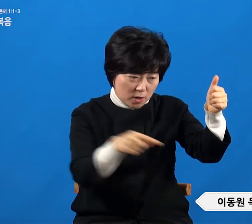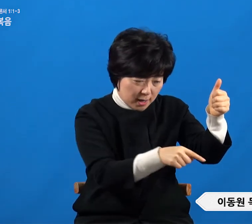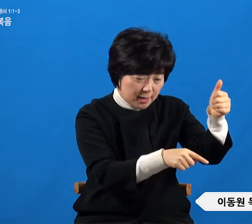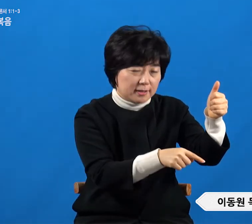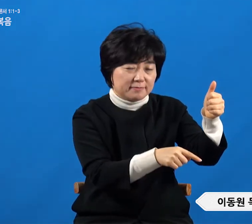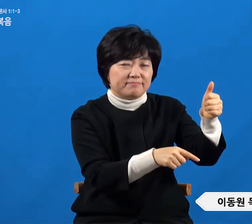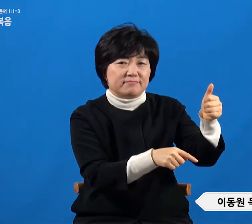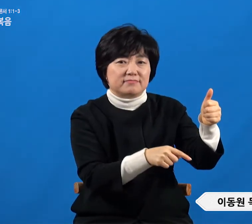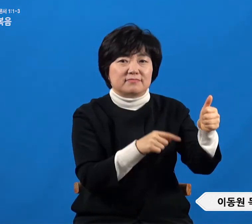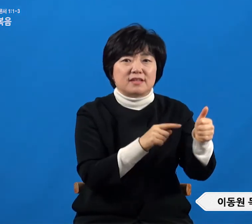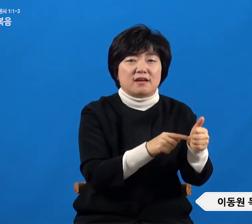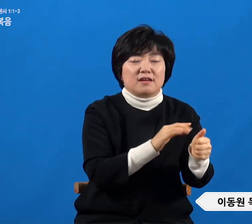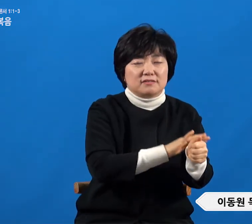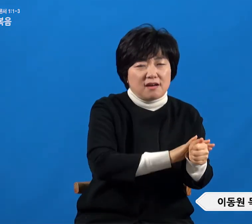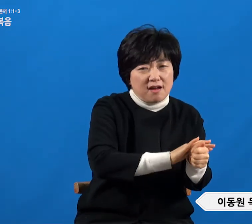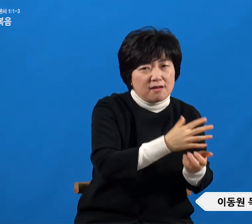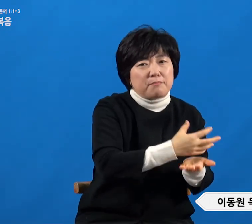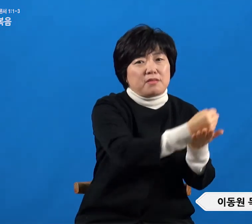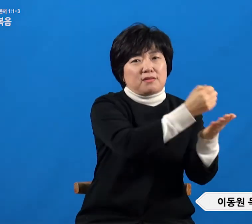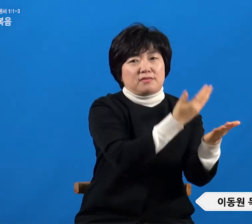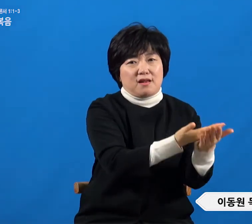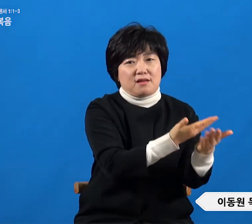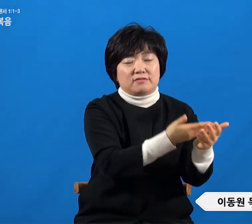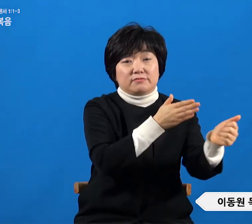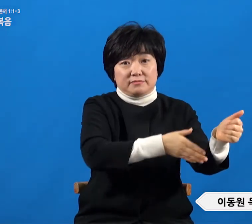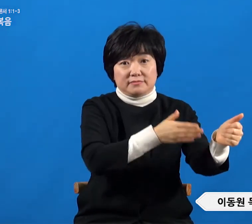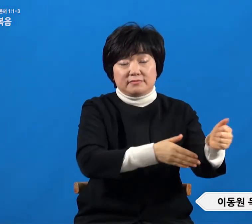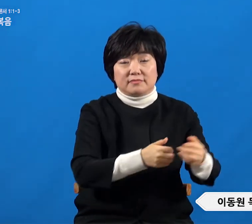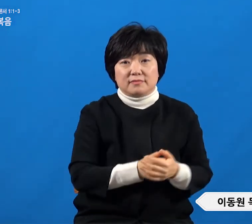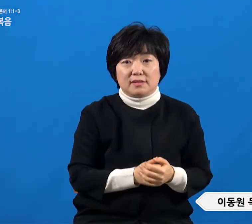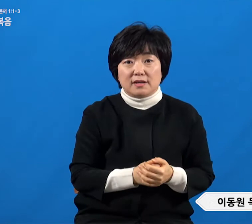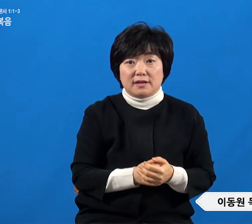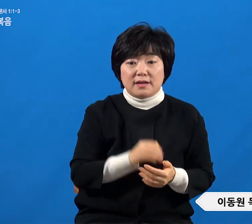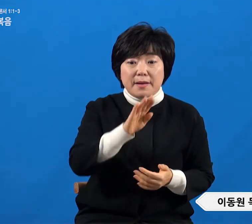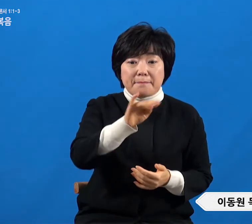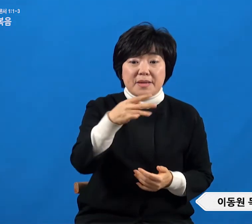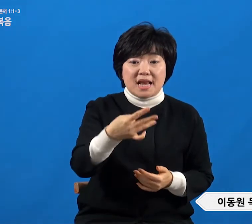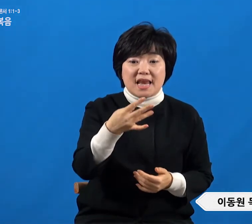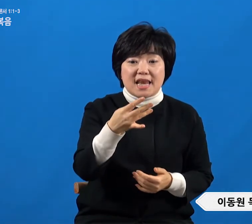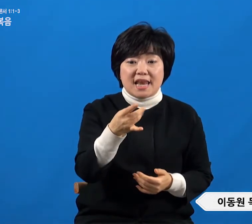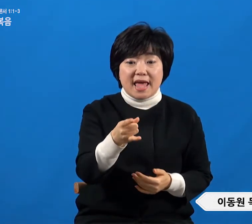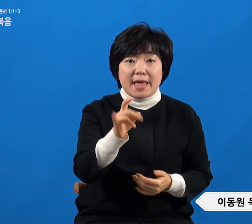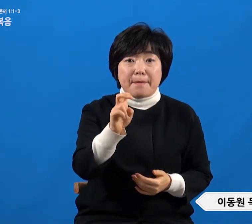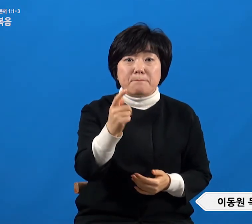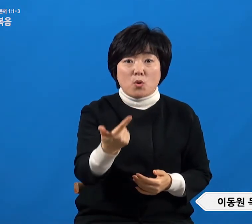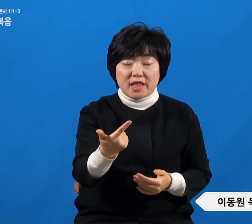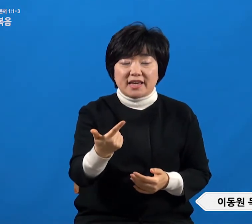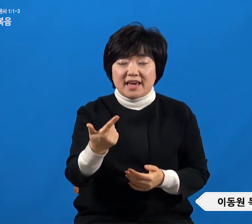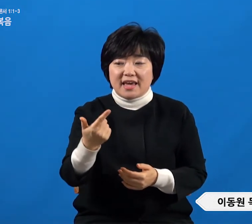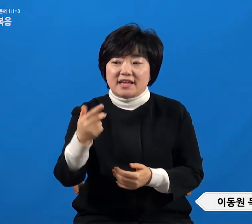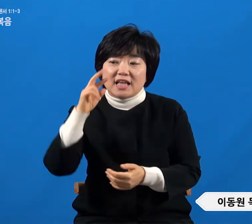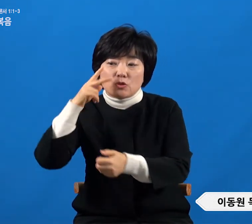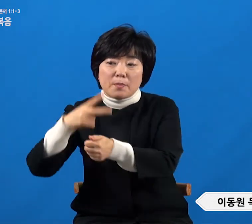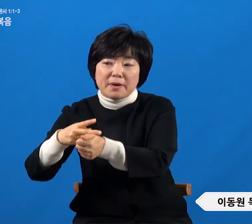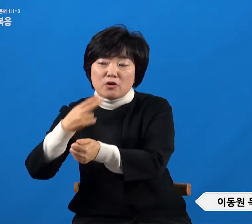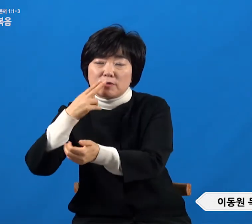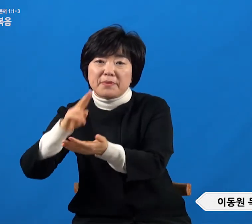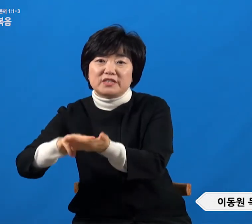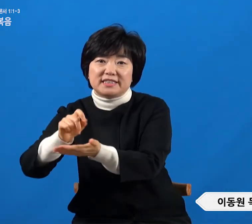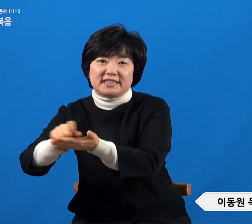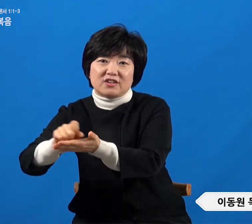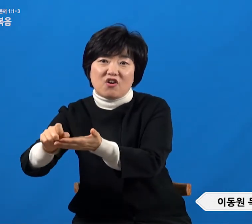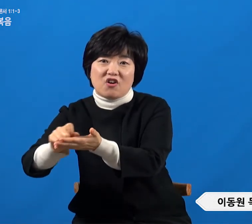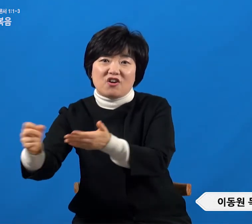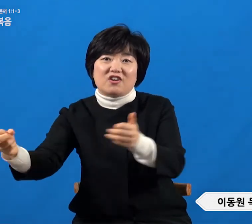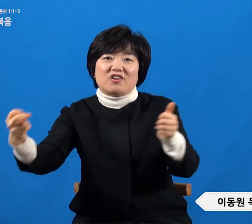빌레몬서예요. 자, 이 빌레몬에게 보내진 바울의 편지, 이 편지를 통해서 오늘 우리는 우리가